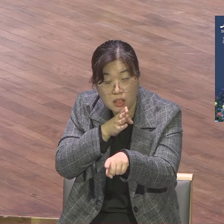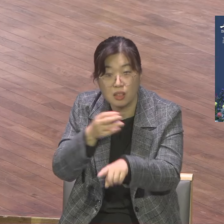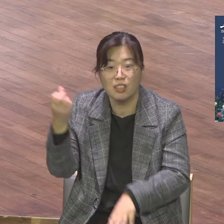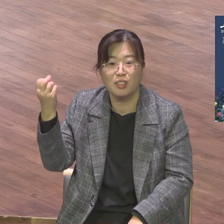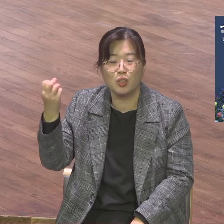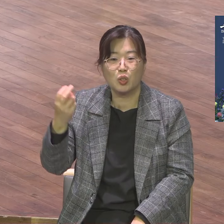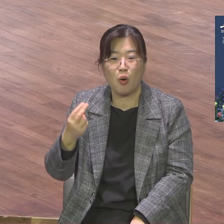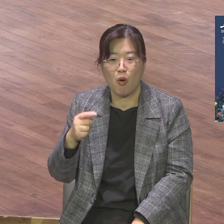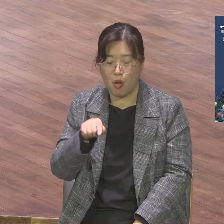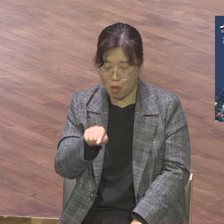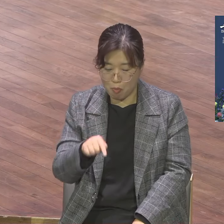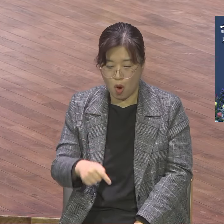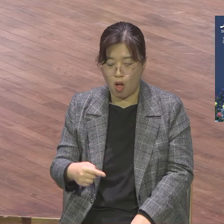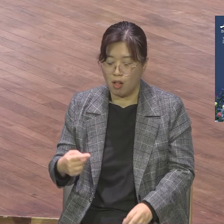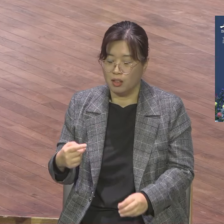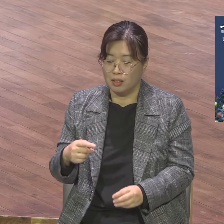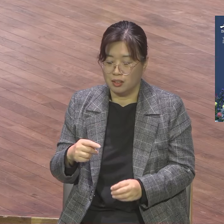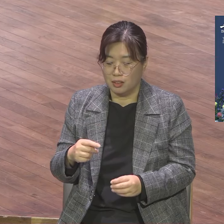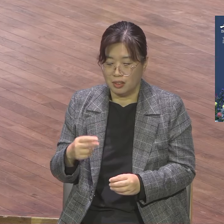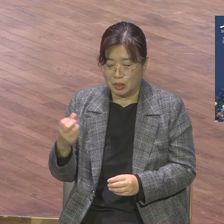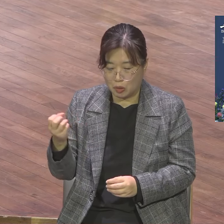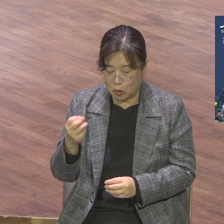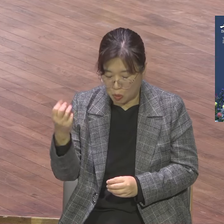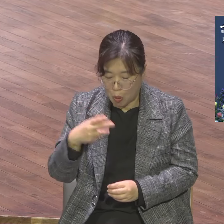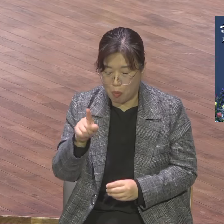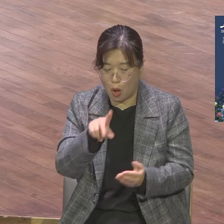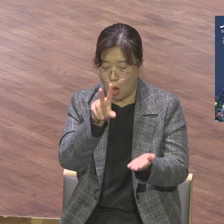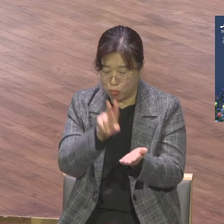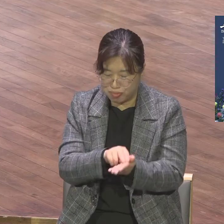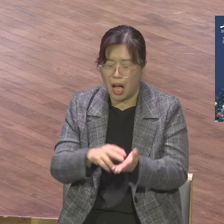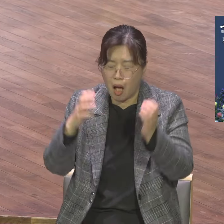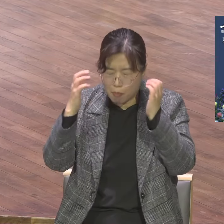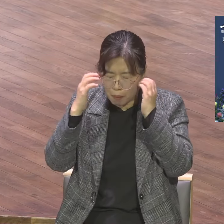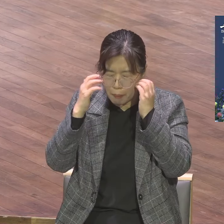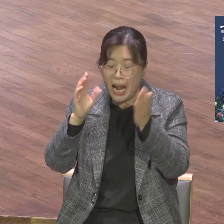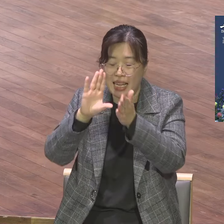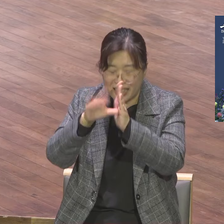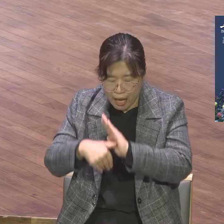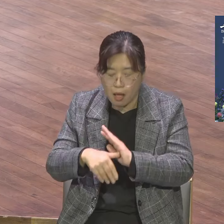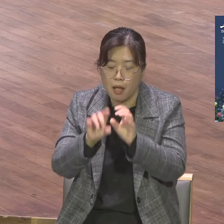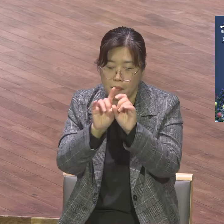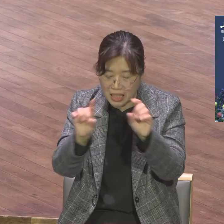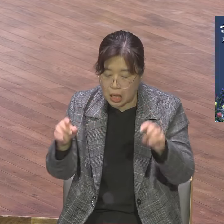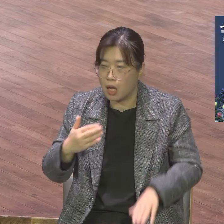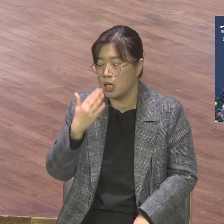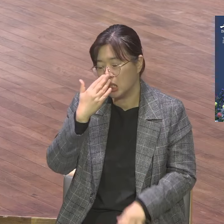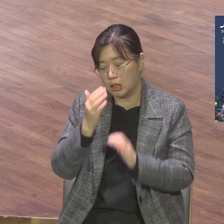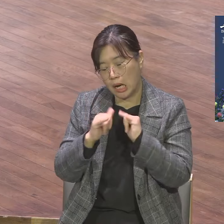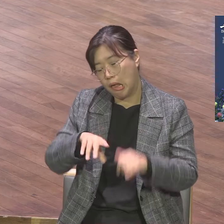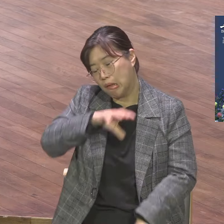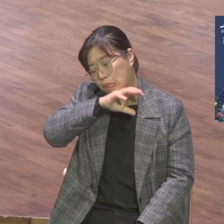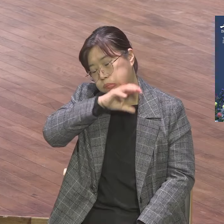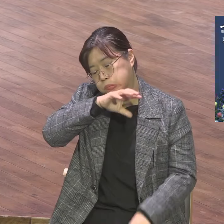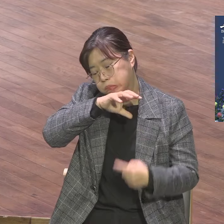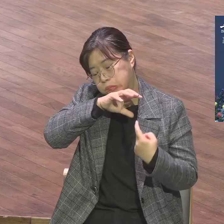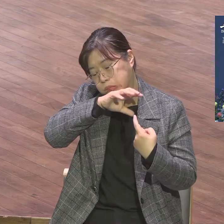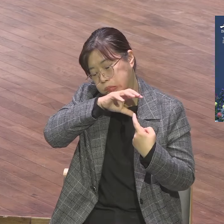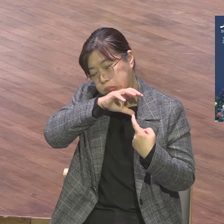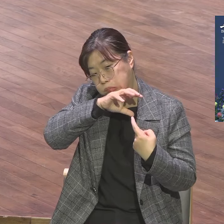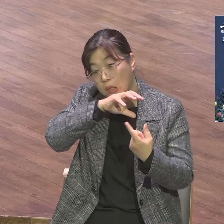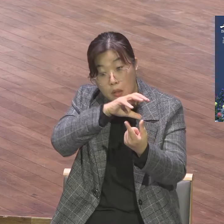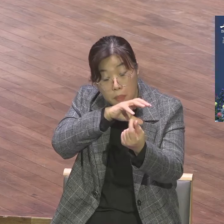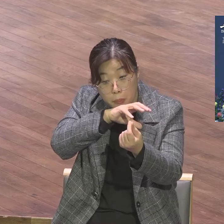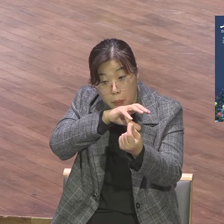낙심하고 온갖 부성지 말하고 온갖 불평 원망합니다. 그런데 하나님의